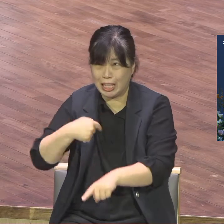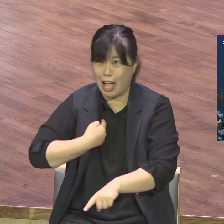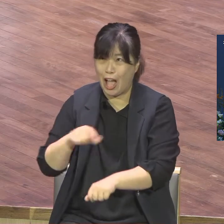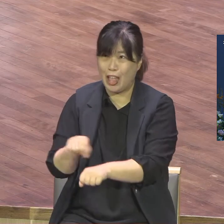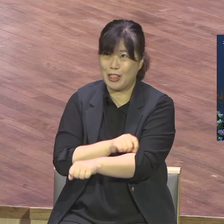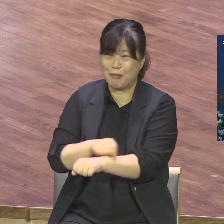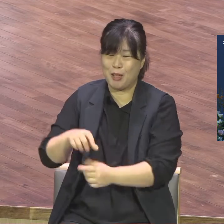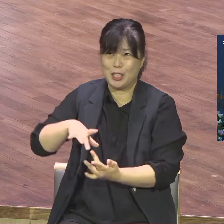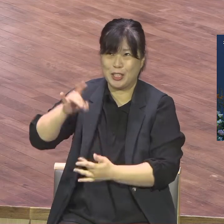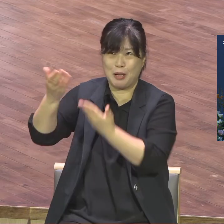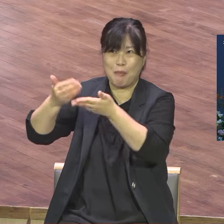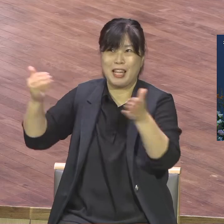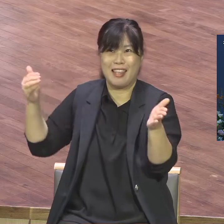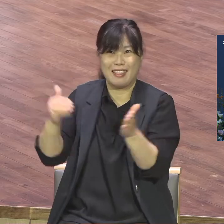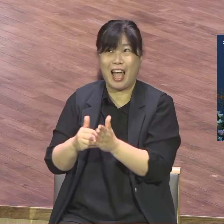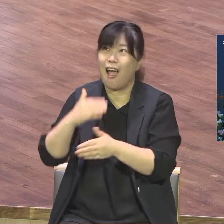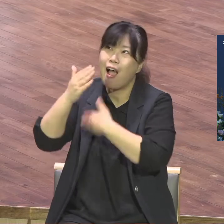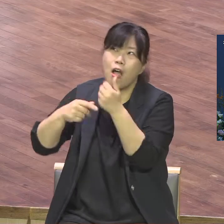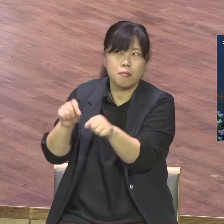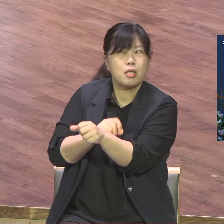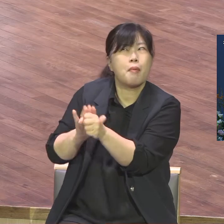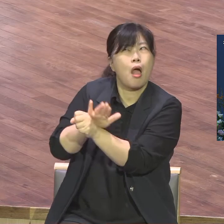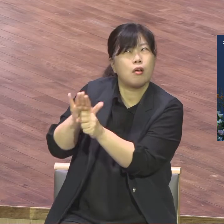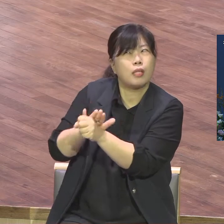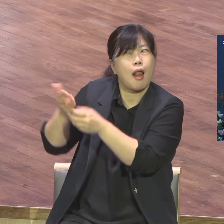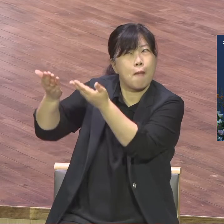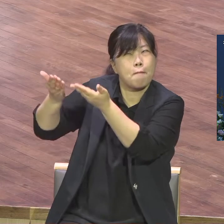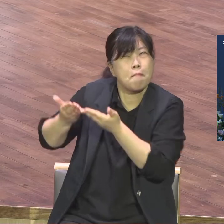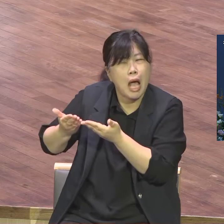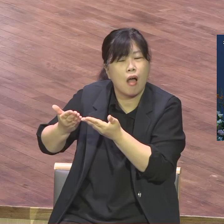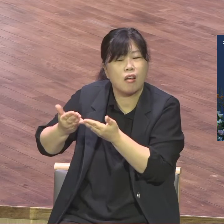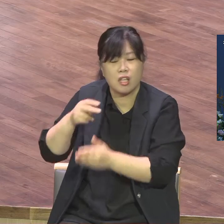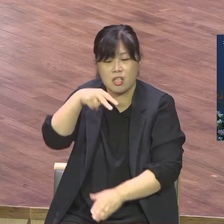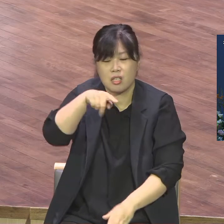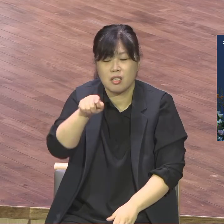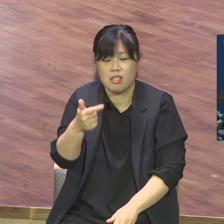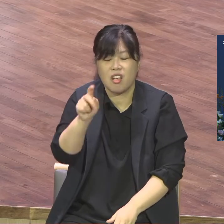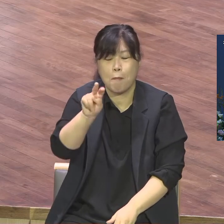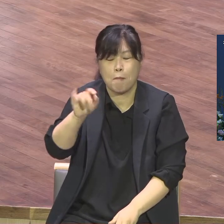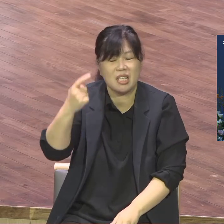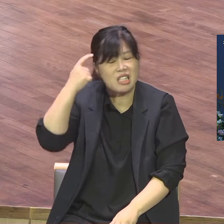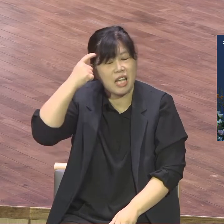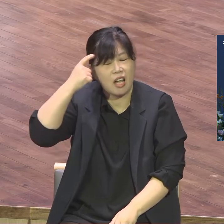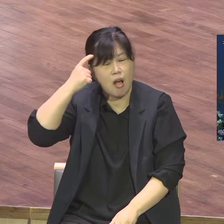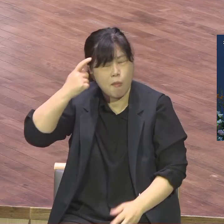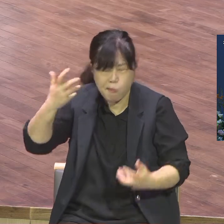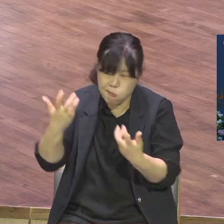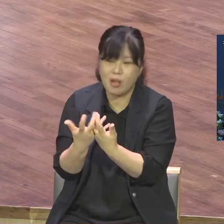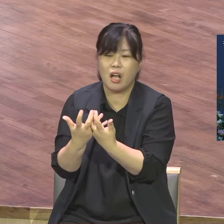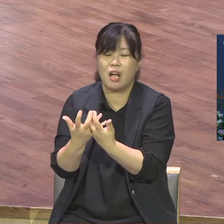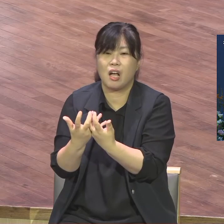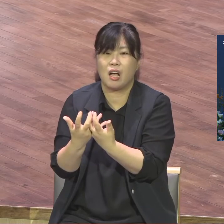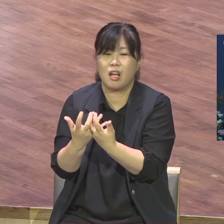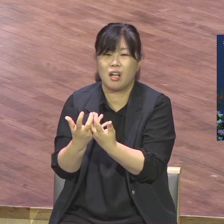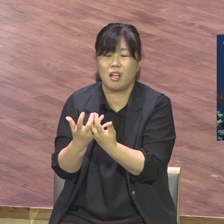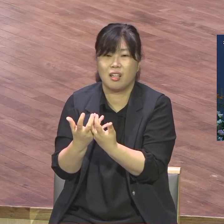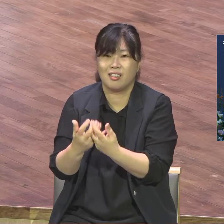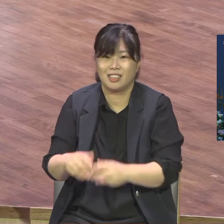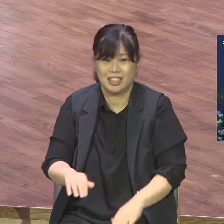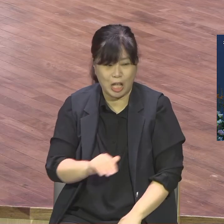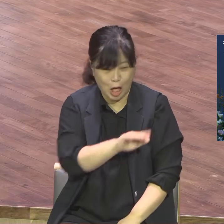이 하나님의 은혜와 사랑을 전해야 되는 사명이 있는데 이거는 안 하고 말자가 선민이다 이